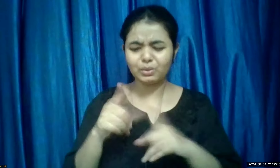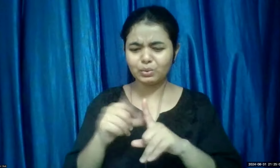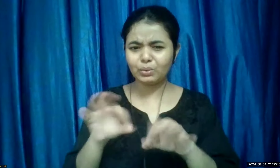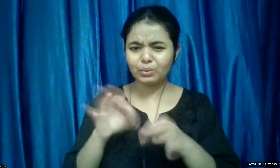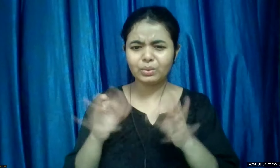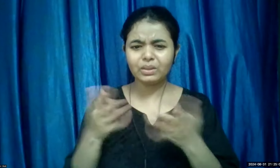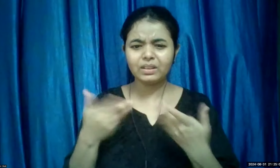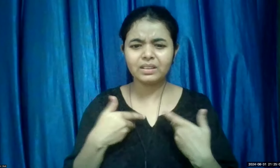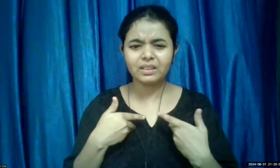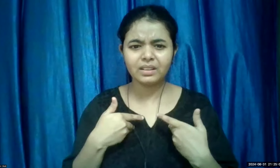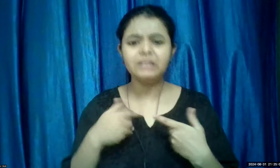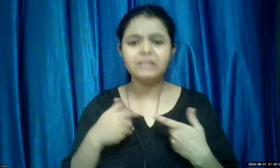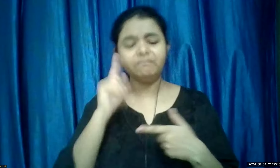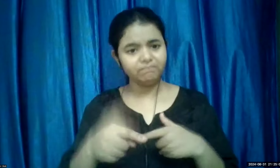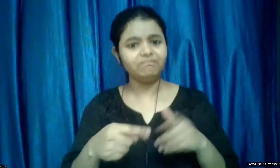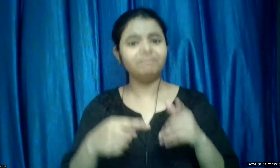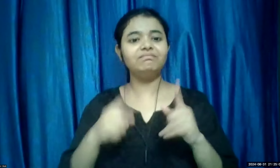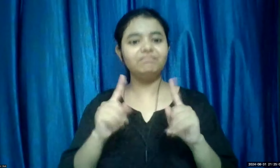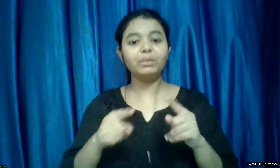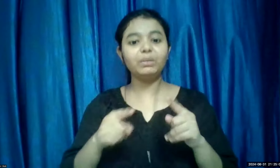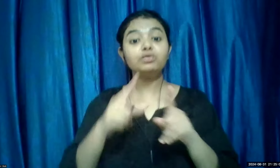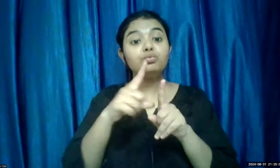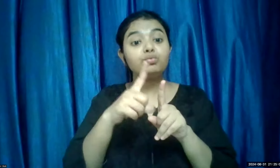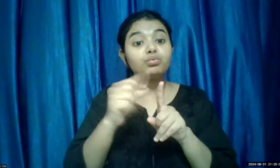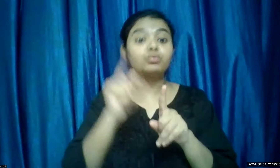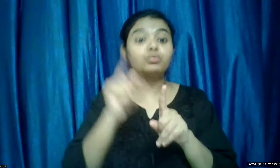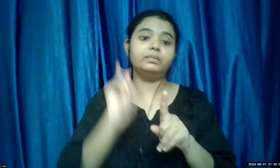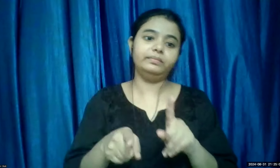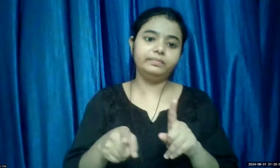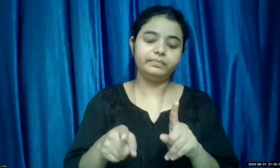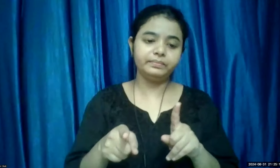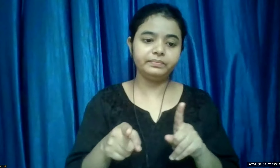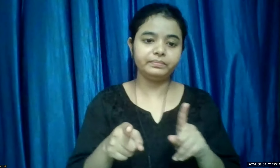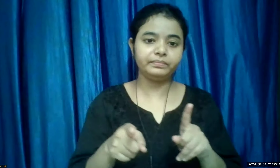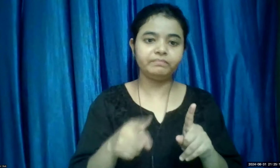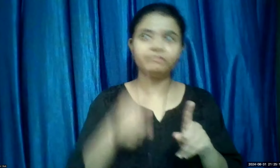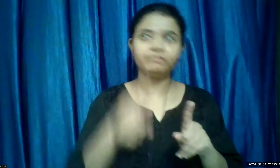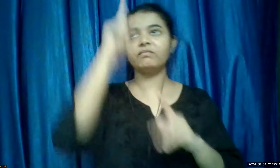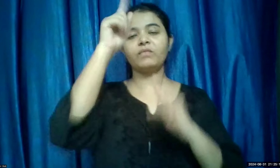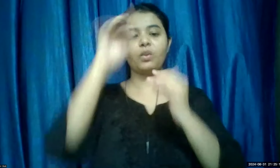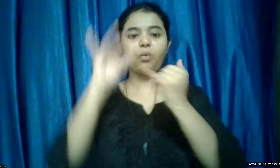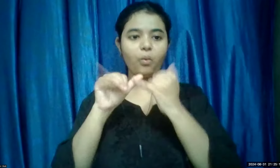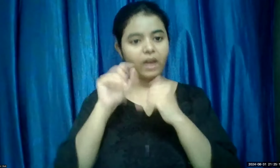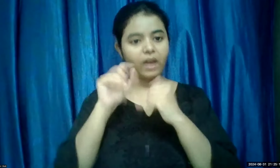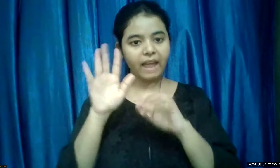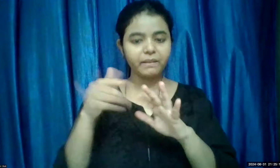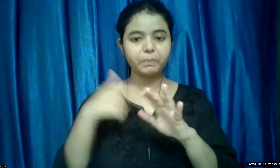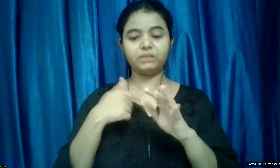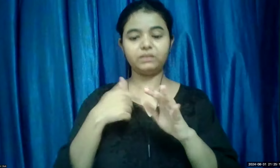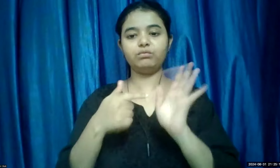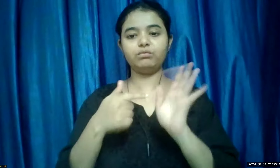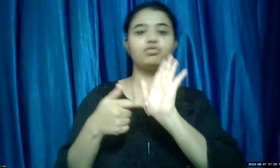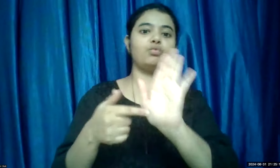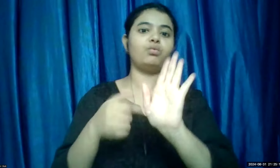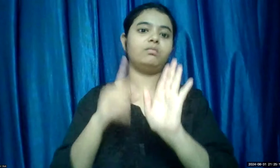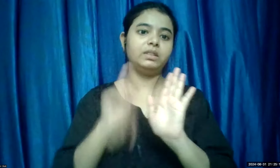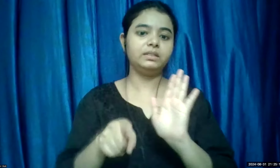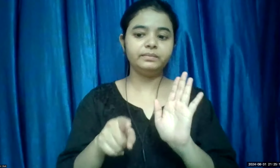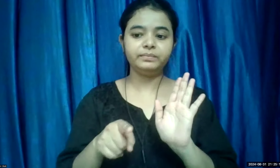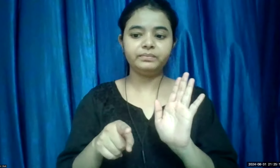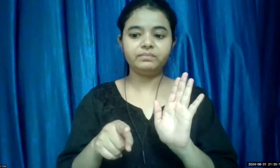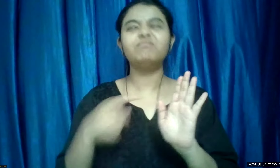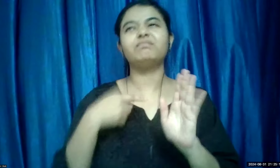तो हमको कम से कम हाथ तो उठाना पड़ेगा ना, परम पिता परमेश्वर की ओर हमको हाथ तो कम से कम ऊपर करना पड़ेगा कि मुझे